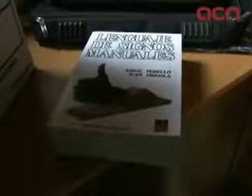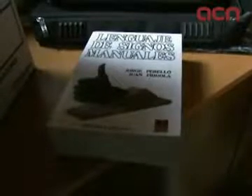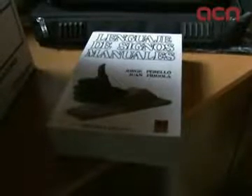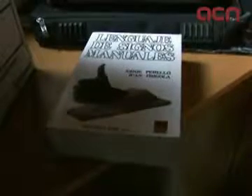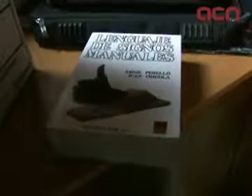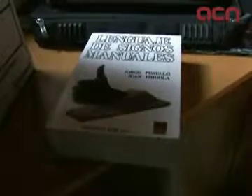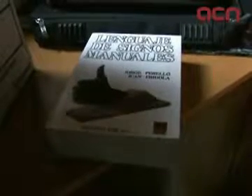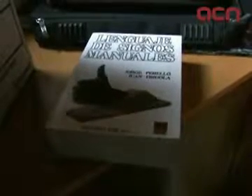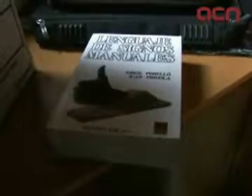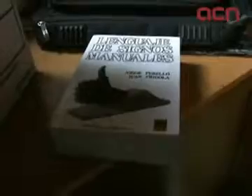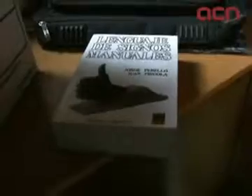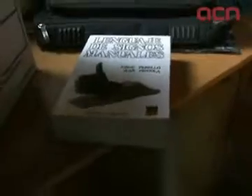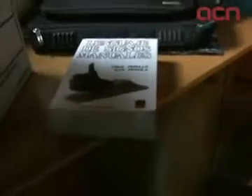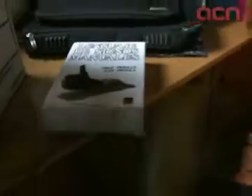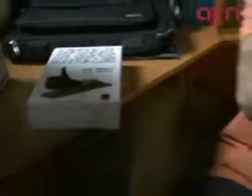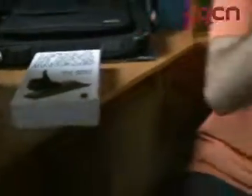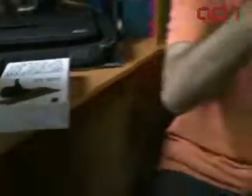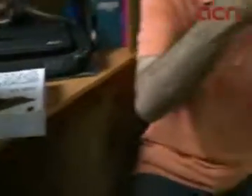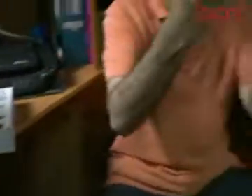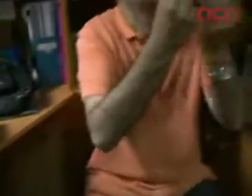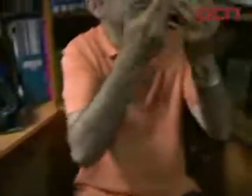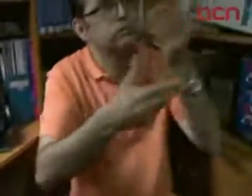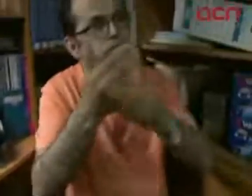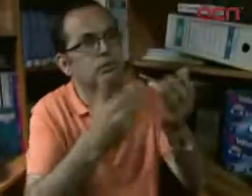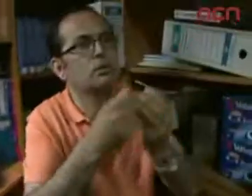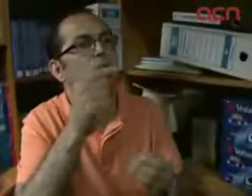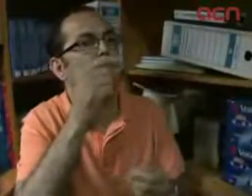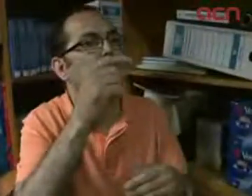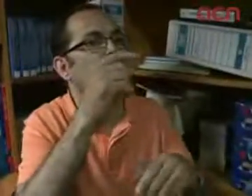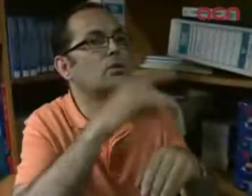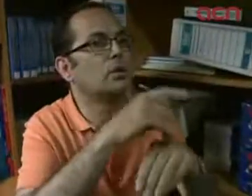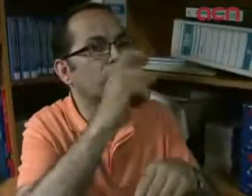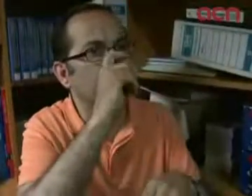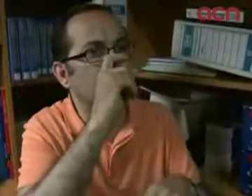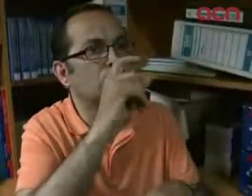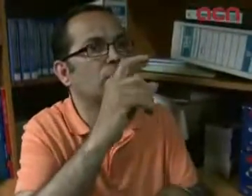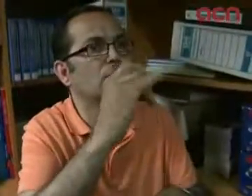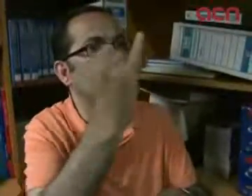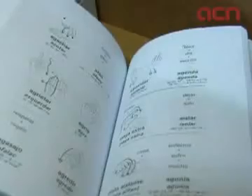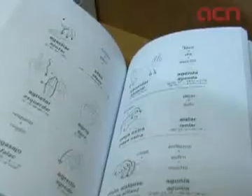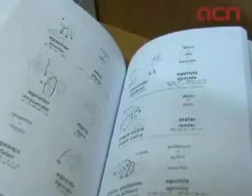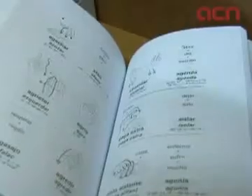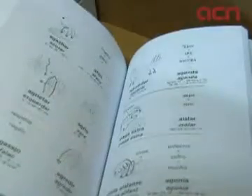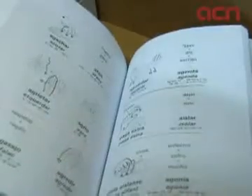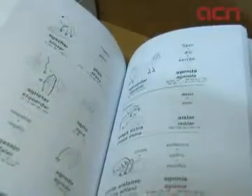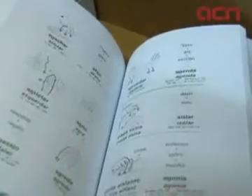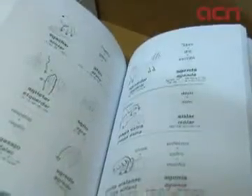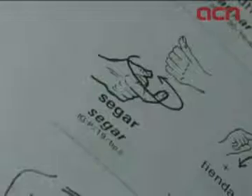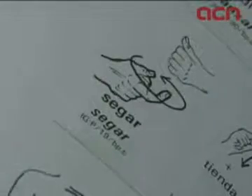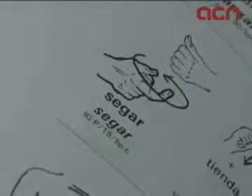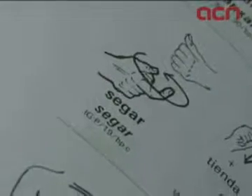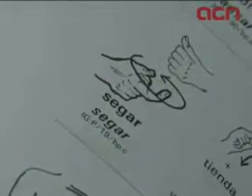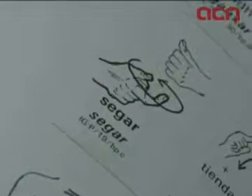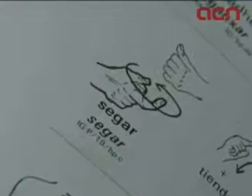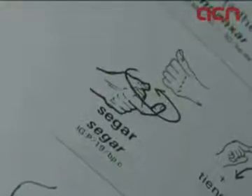La llengua de signes no és universal, sinó que és fruit de la comunicació que han anat establint les persones sordes als diferents territoris. Aquest és el cas